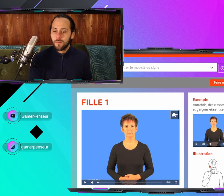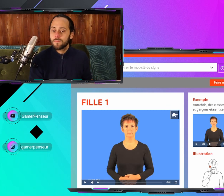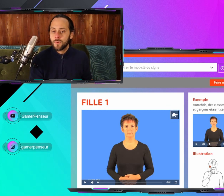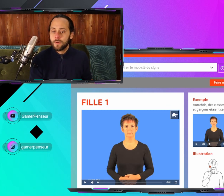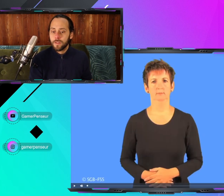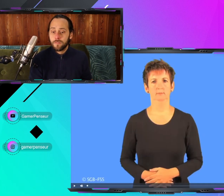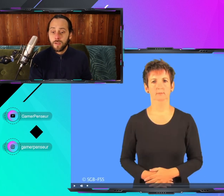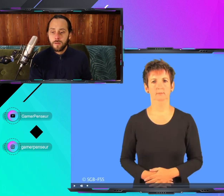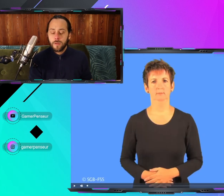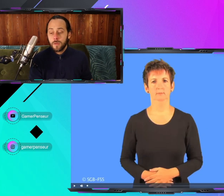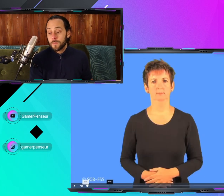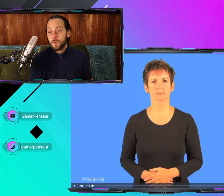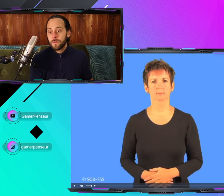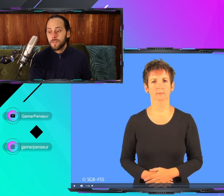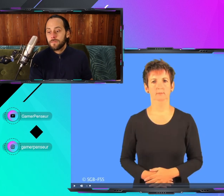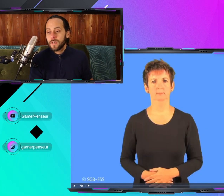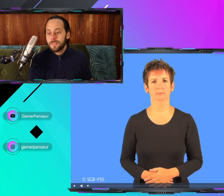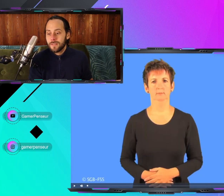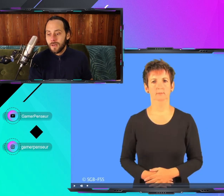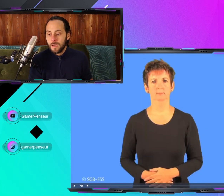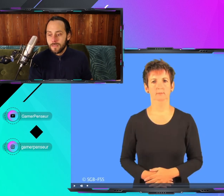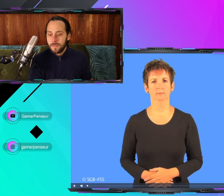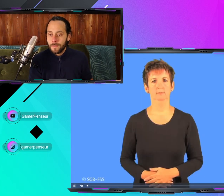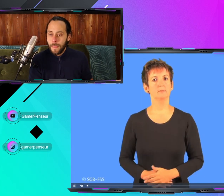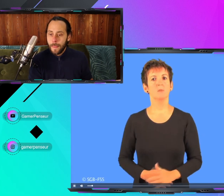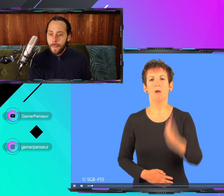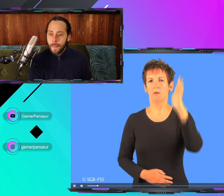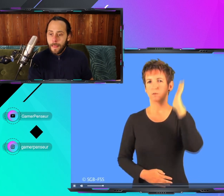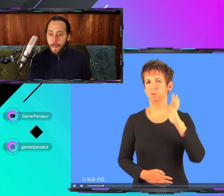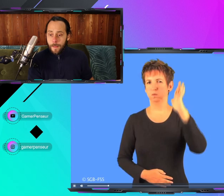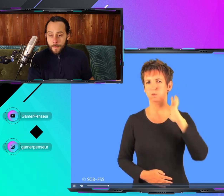comme ça. On va vérifier. Ça, on va vérifier le signe classe.